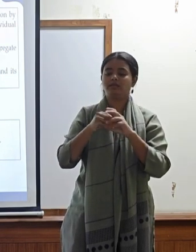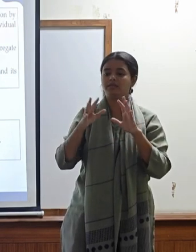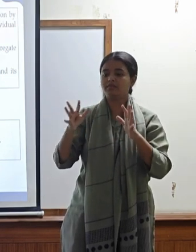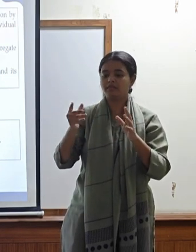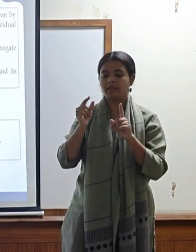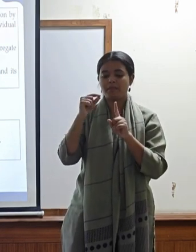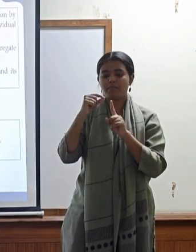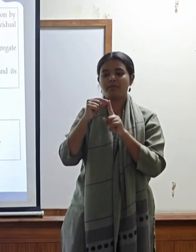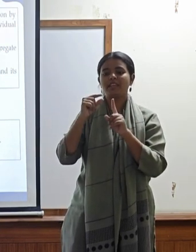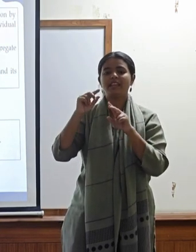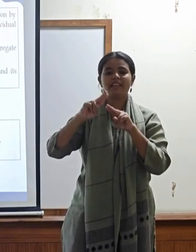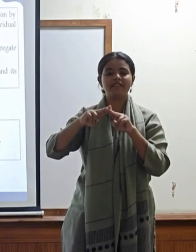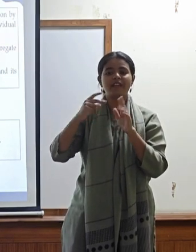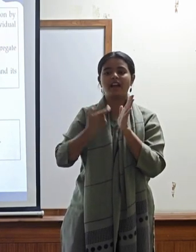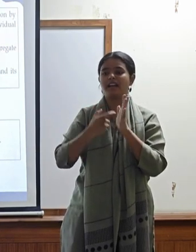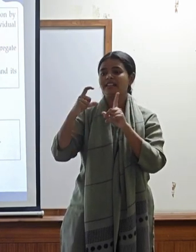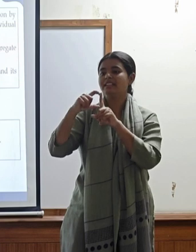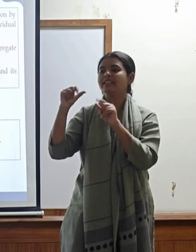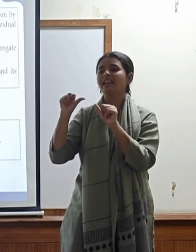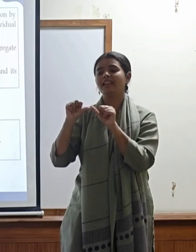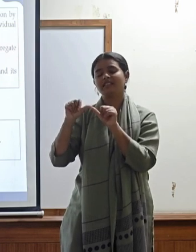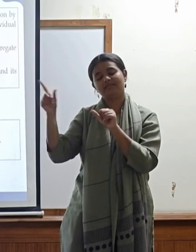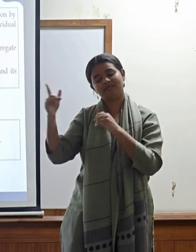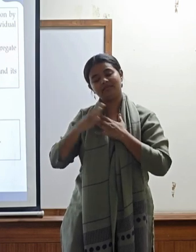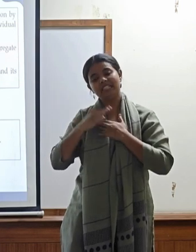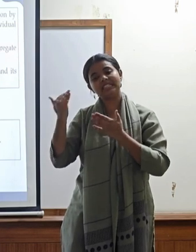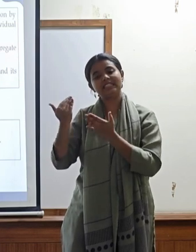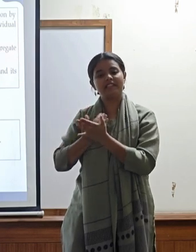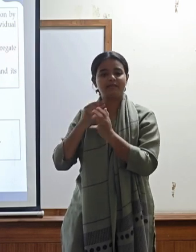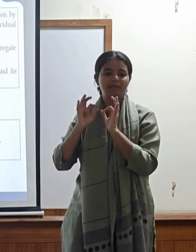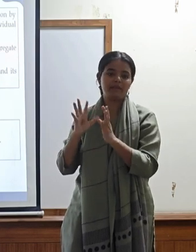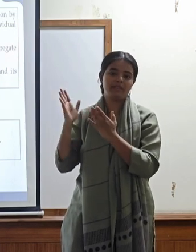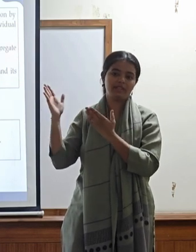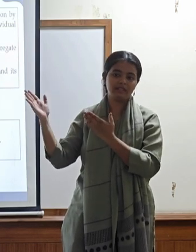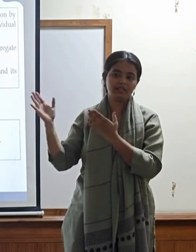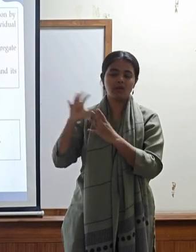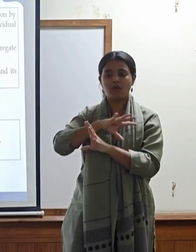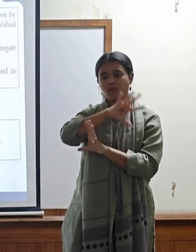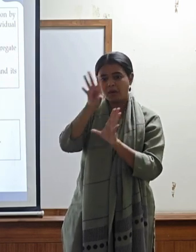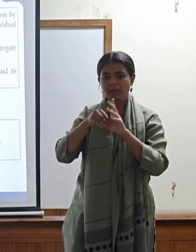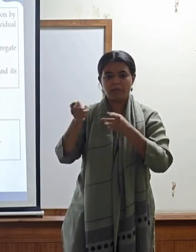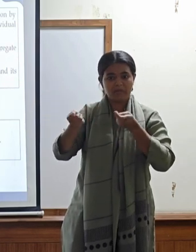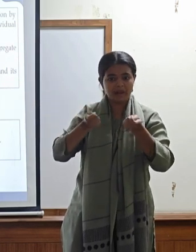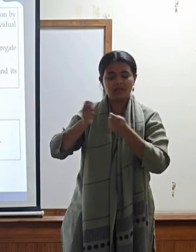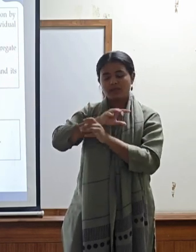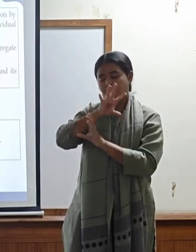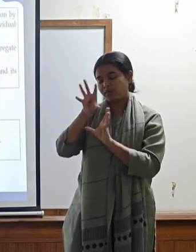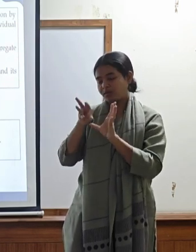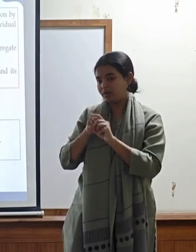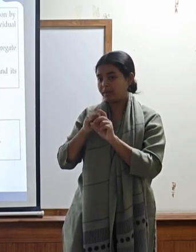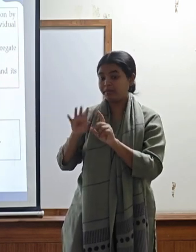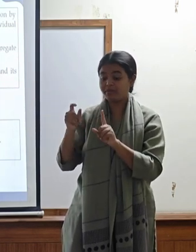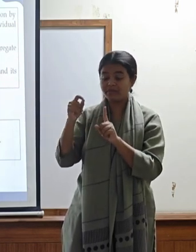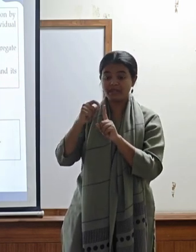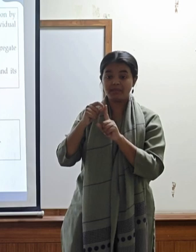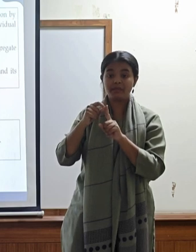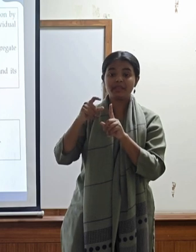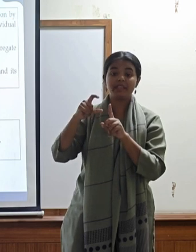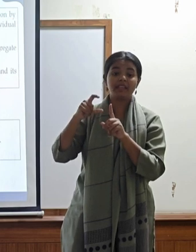पीएफआरडीए है फॉर ऑल दिस आर्किटेक्चर, और जो भी इंटरमीडियरीज पीएफआरडीए के अंदर काम करते हैं वो सारे स्कीम